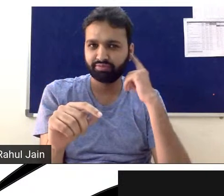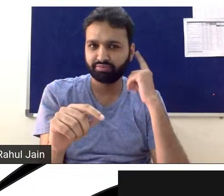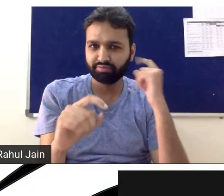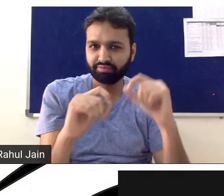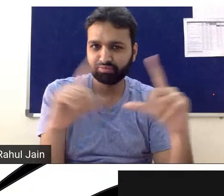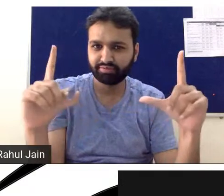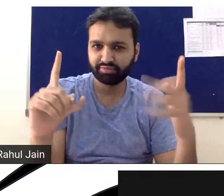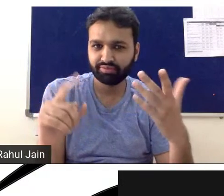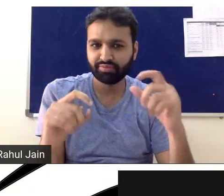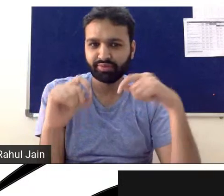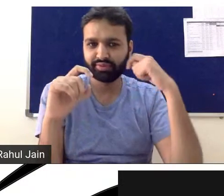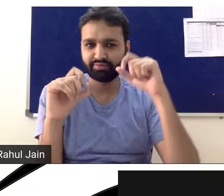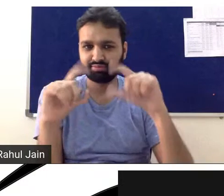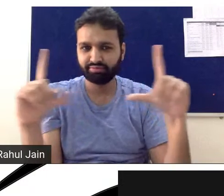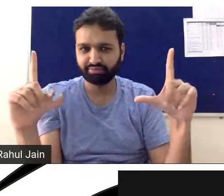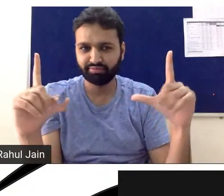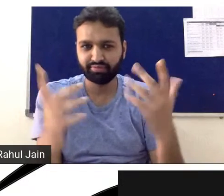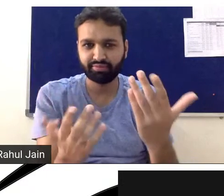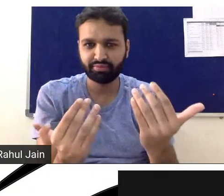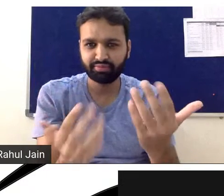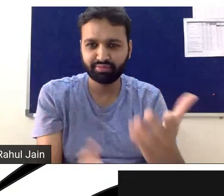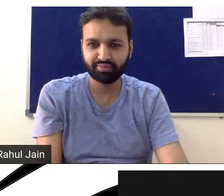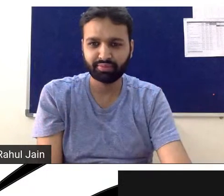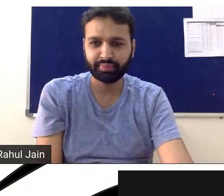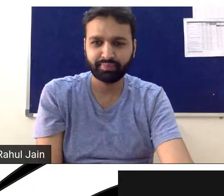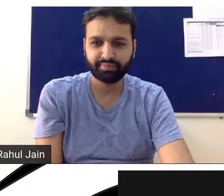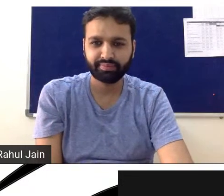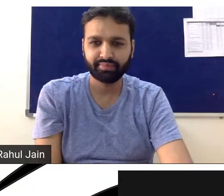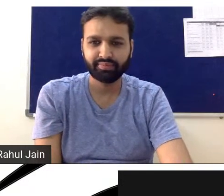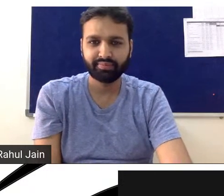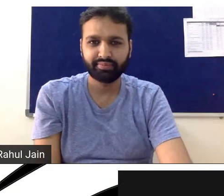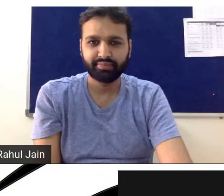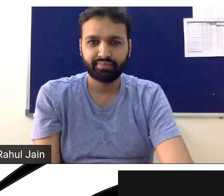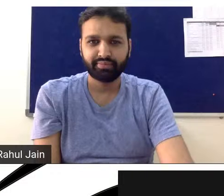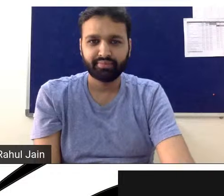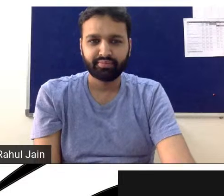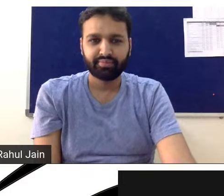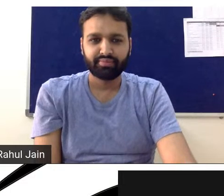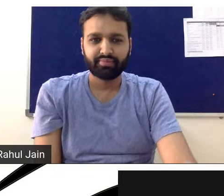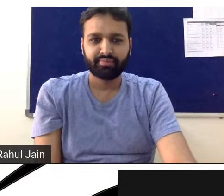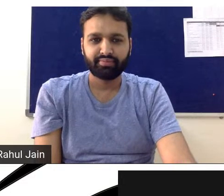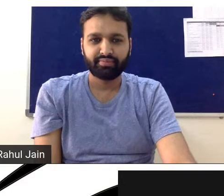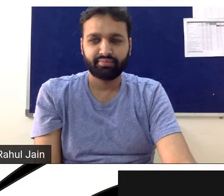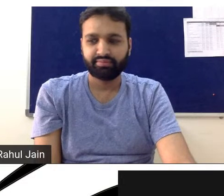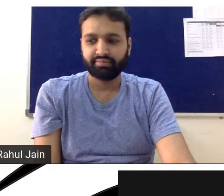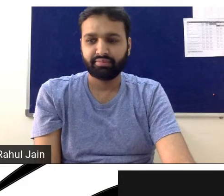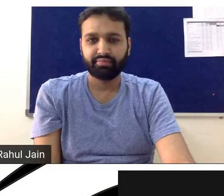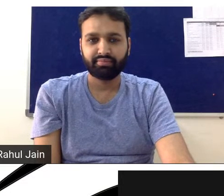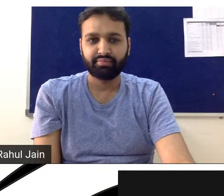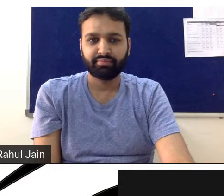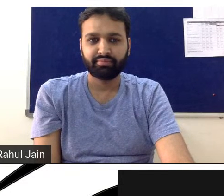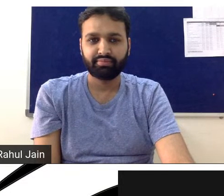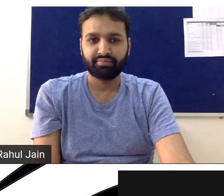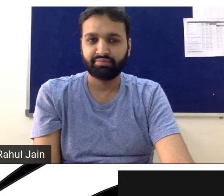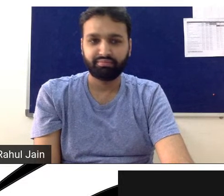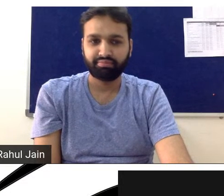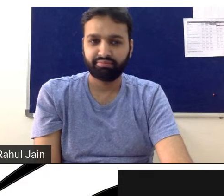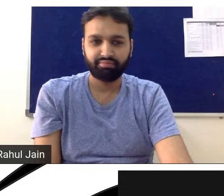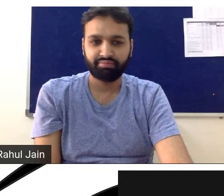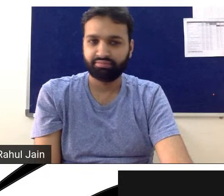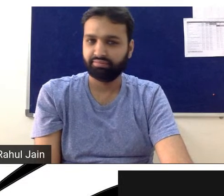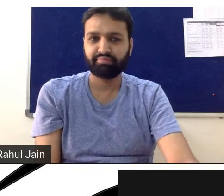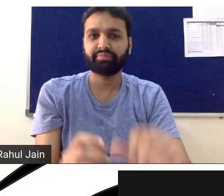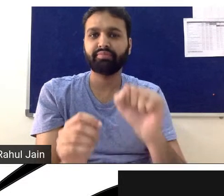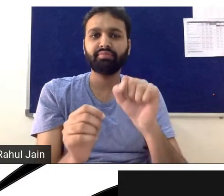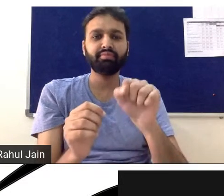जोसेन जी, do you have anything to say? आपका वीडियो या ऑडियो बंद है एक्चुअली.